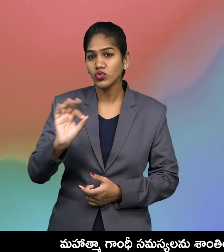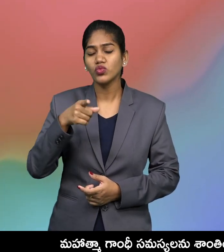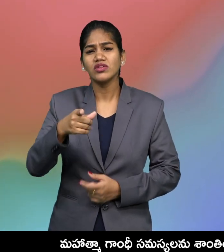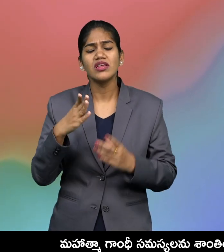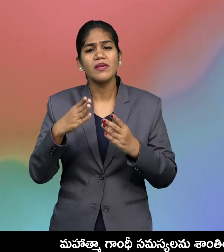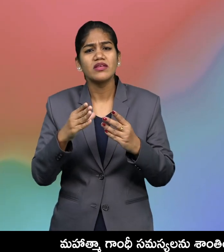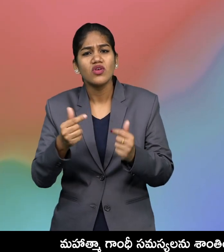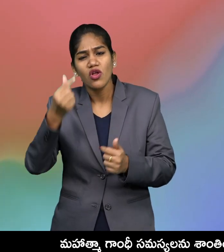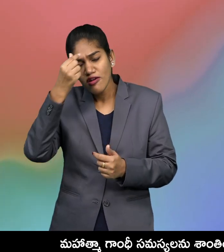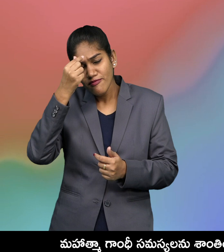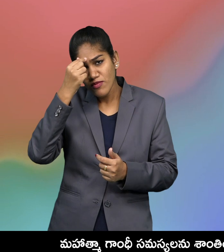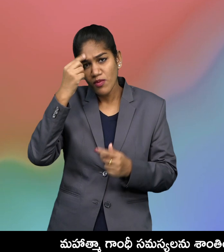విశ్వసించారు.